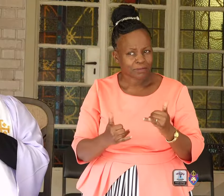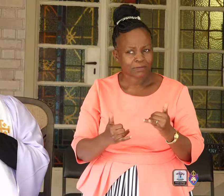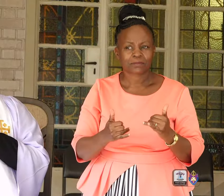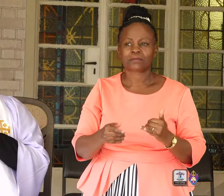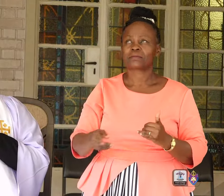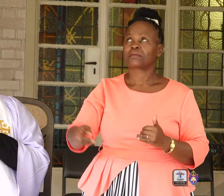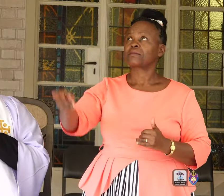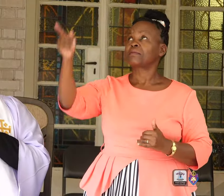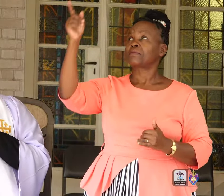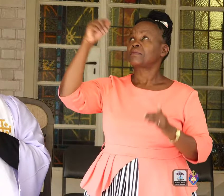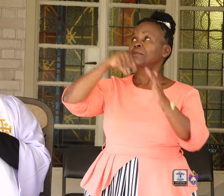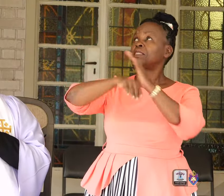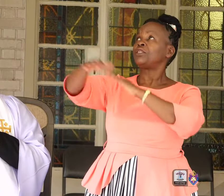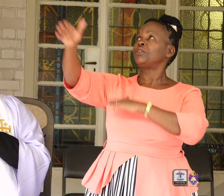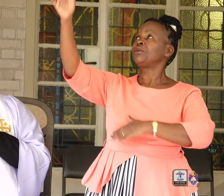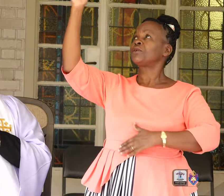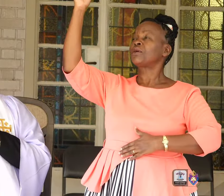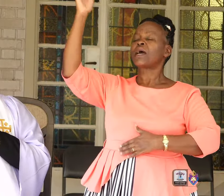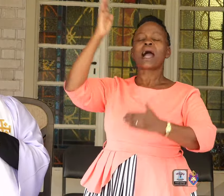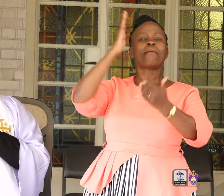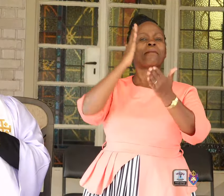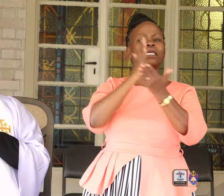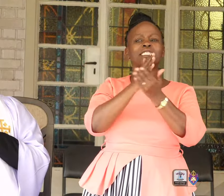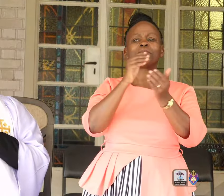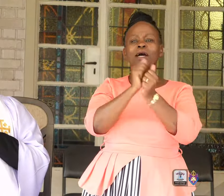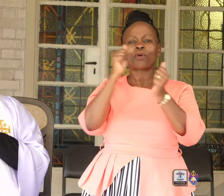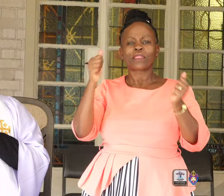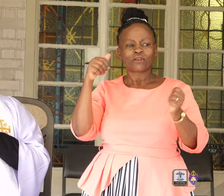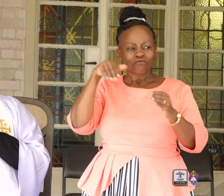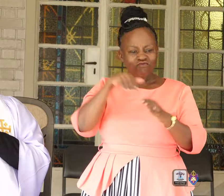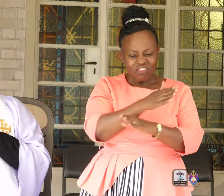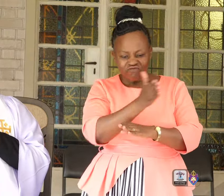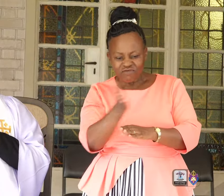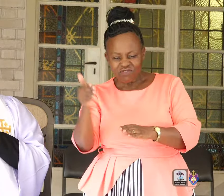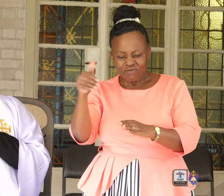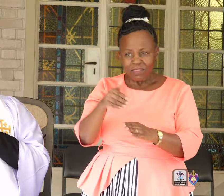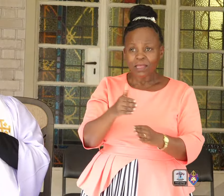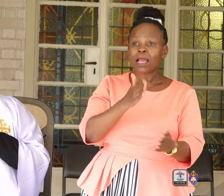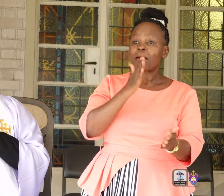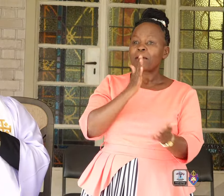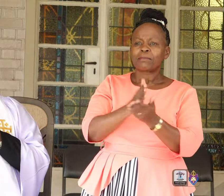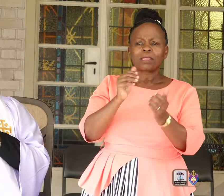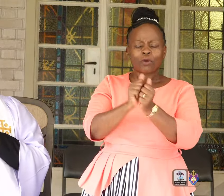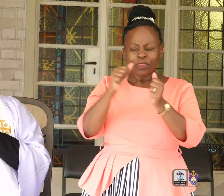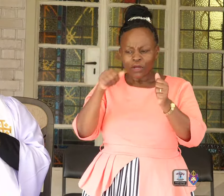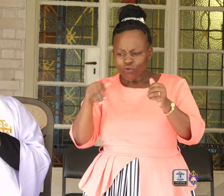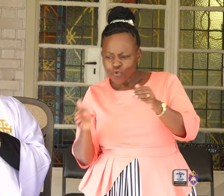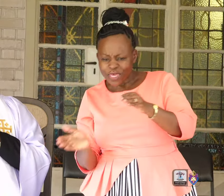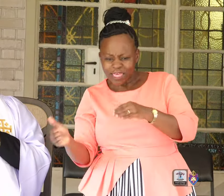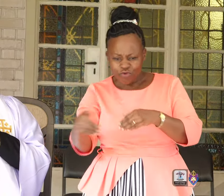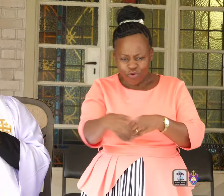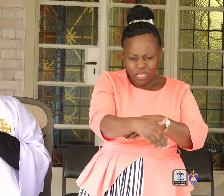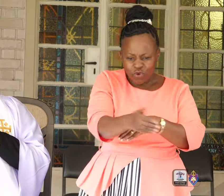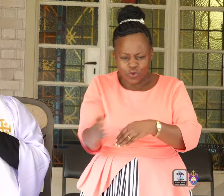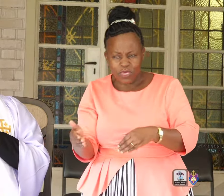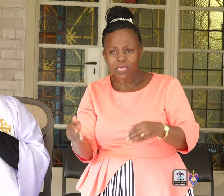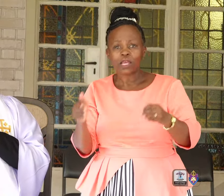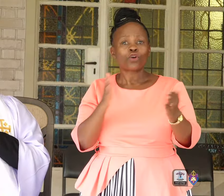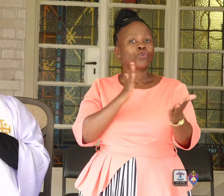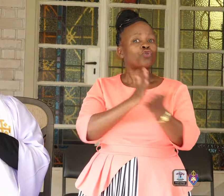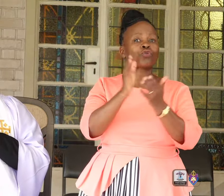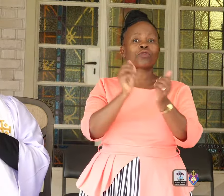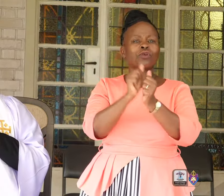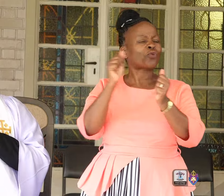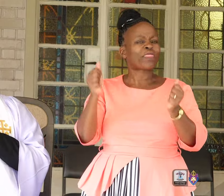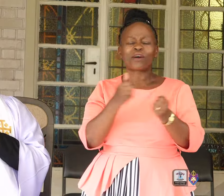Katonda, amazima agataliimu bukuusa, amazima agataliimu makoona, amazima agataliiko